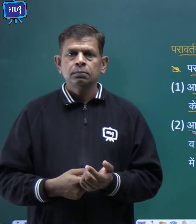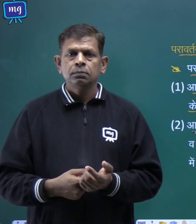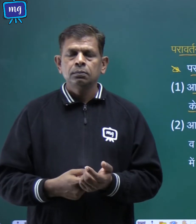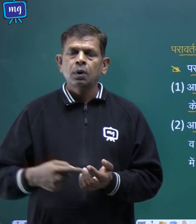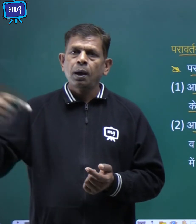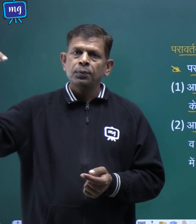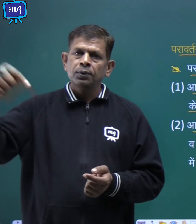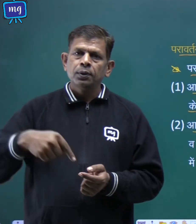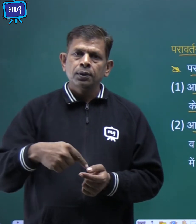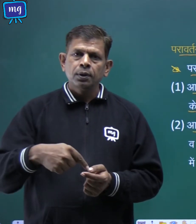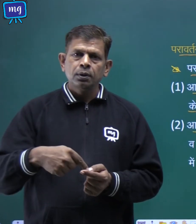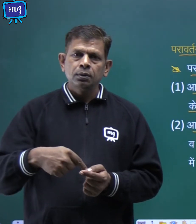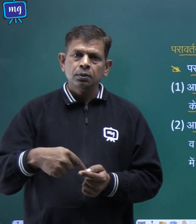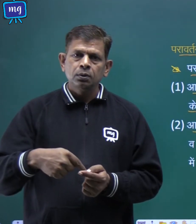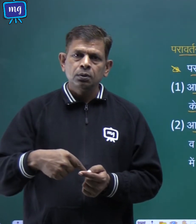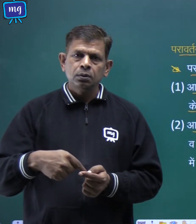आपतित किरण